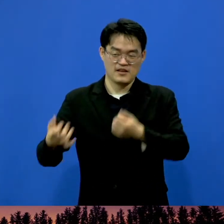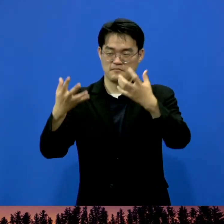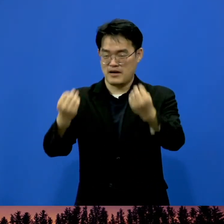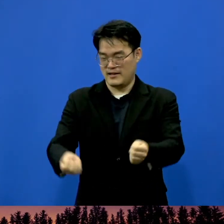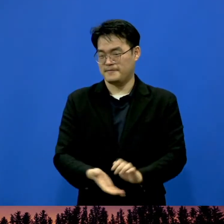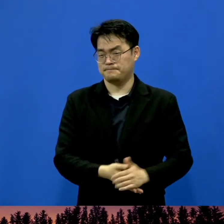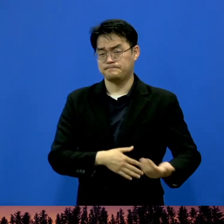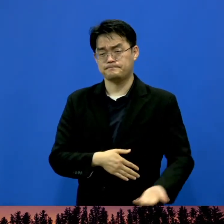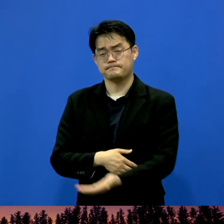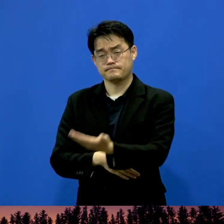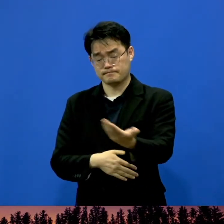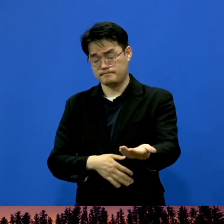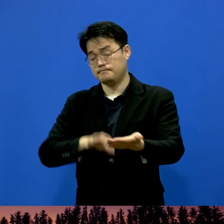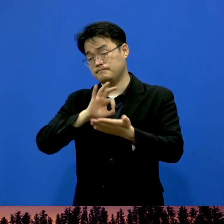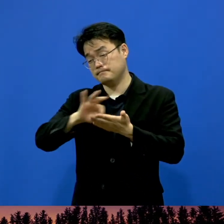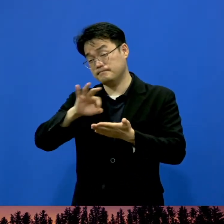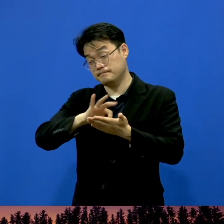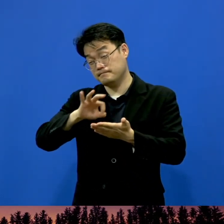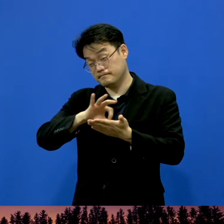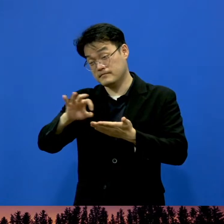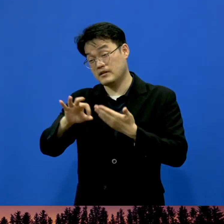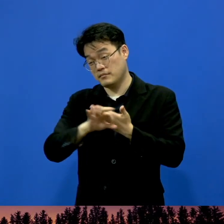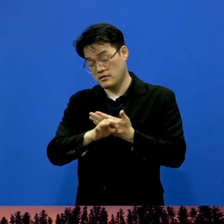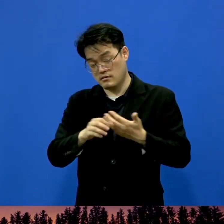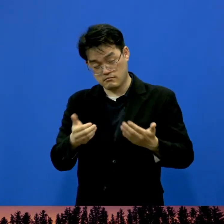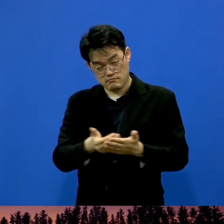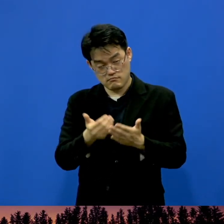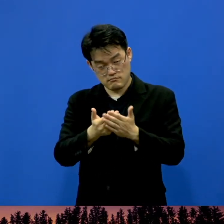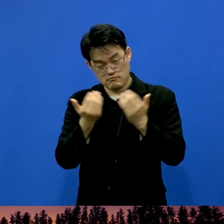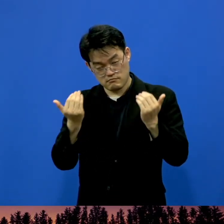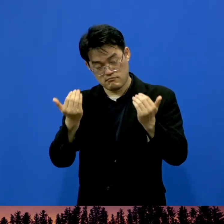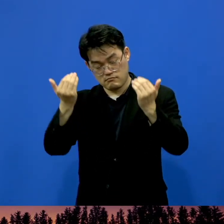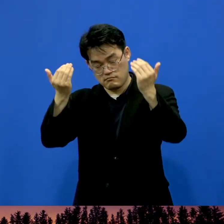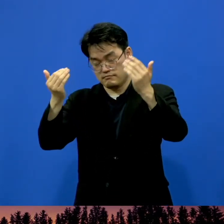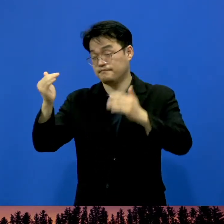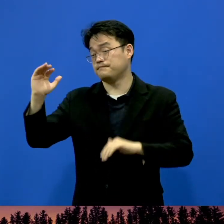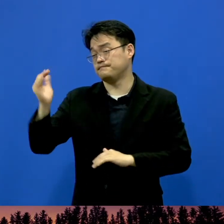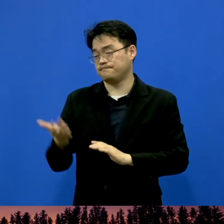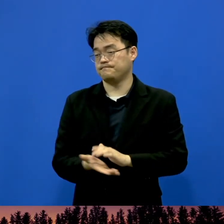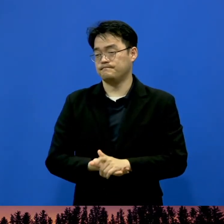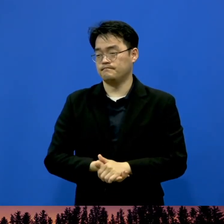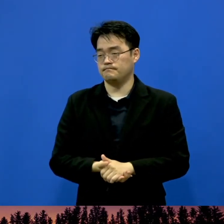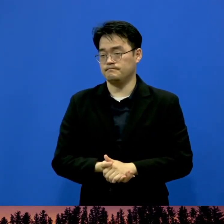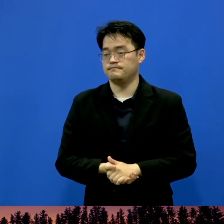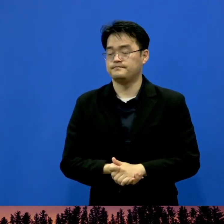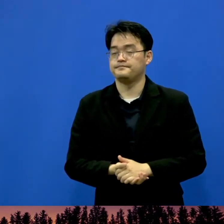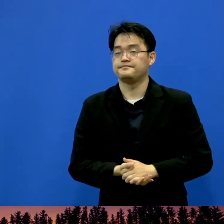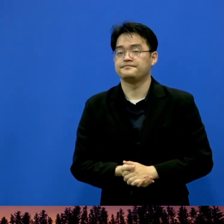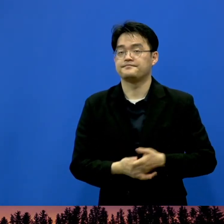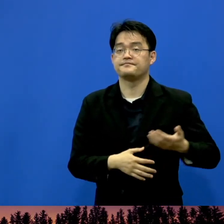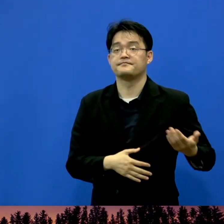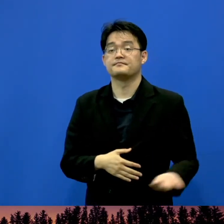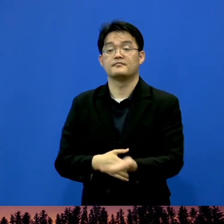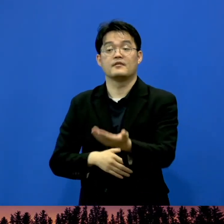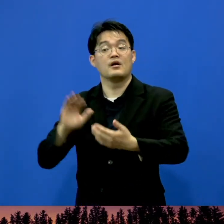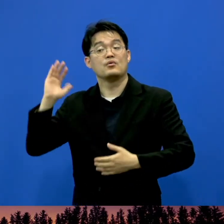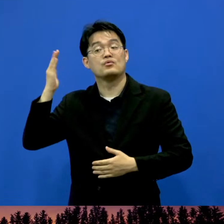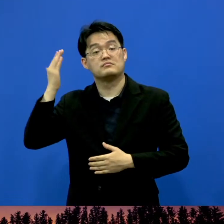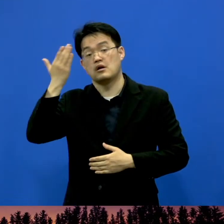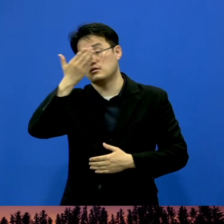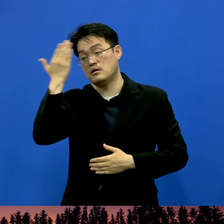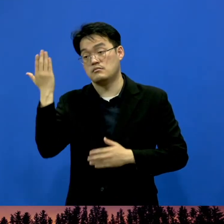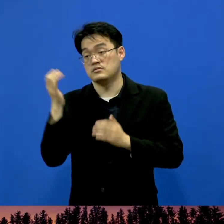여러분 사용할수록 개발이 되는 거예요. 가속도가 붙어요. 가속도. 여러분 요즘 젊은이들은